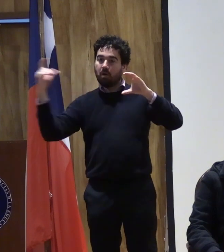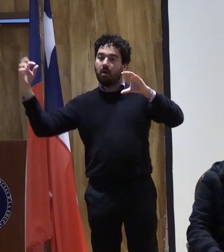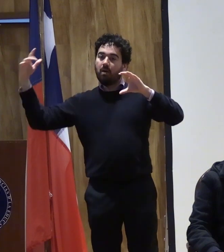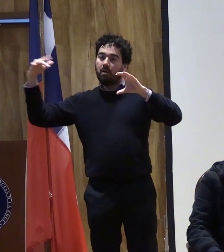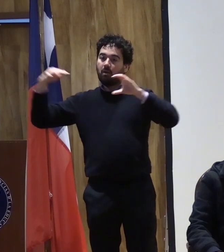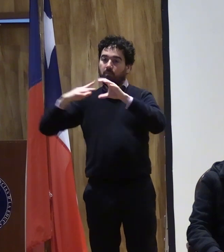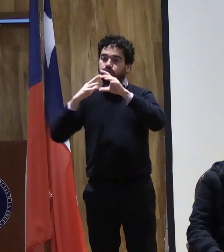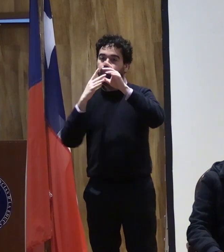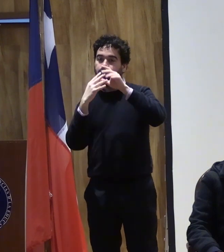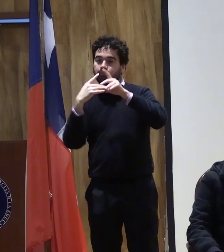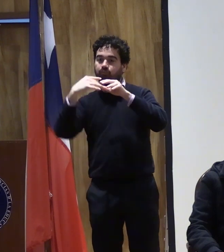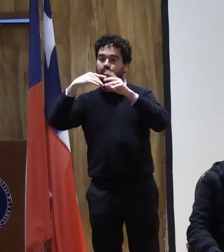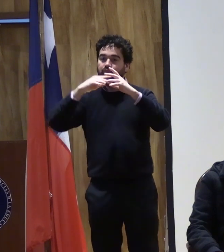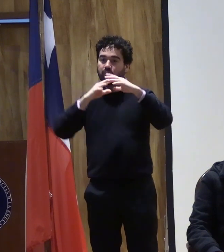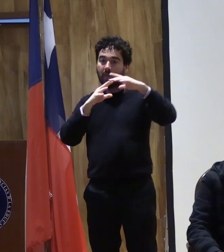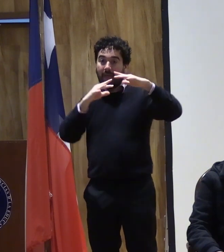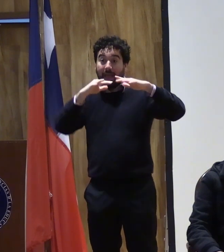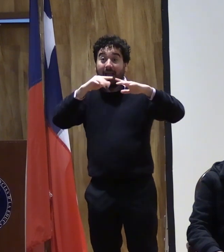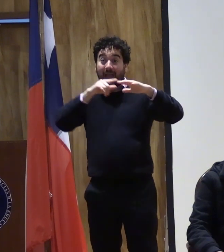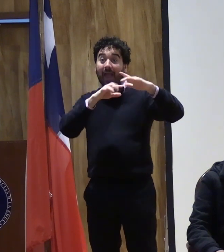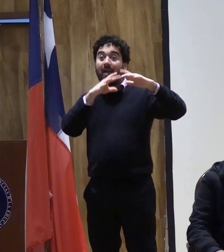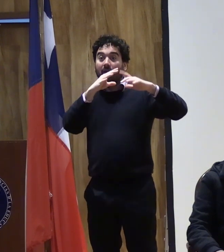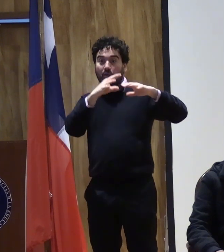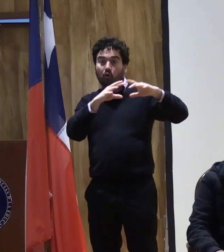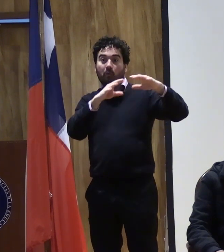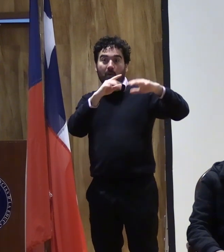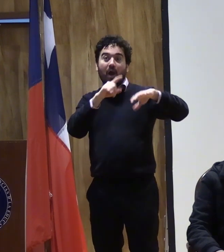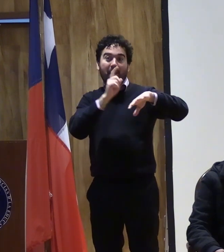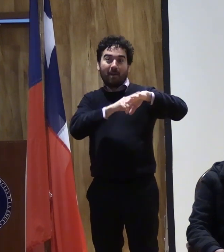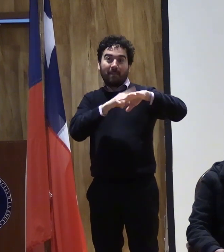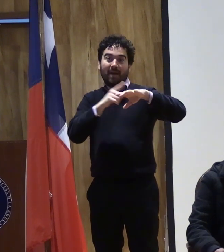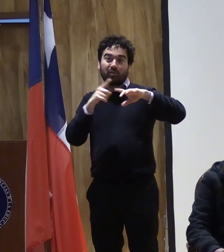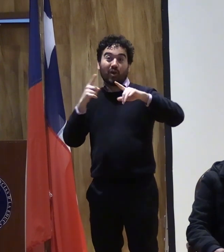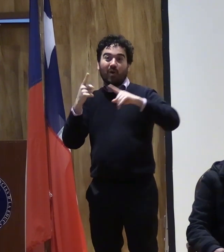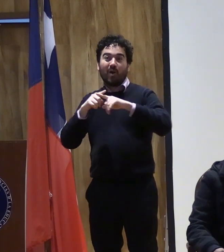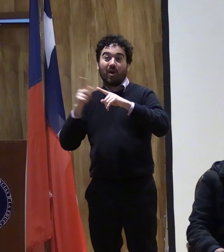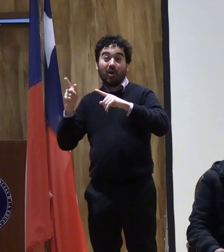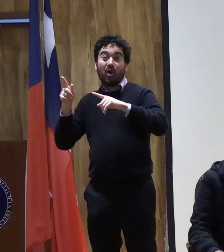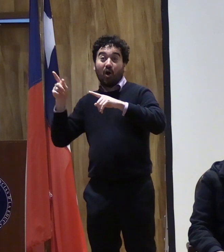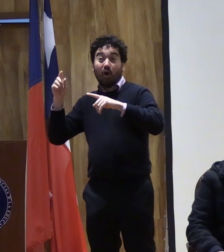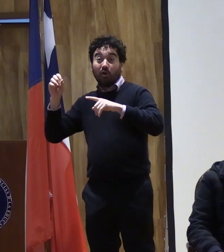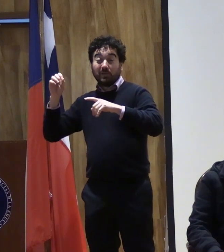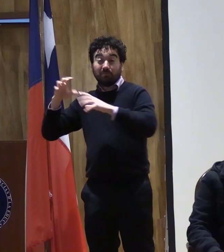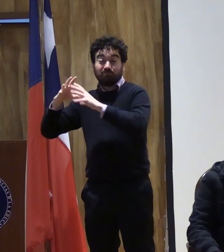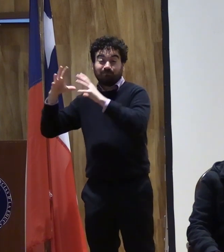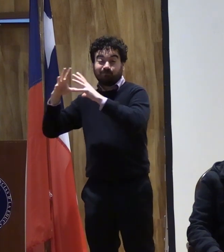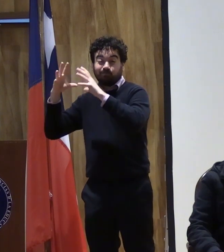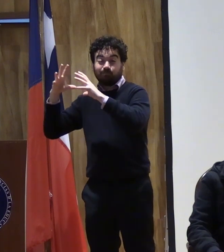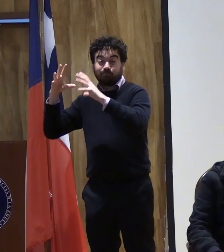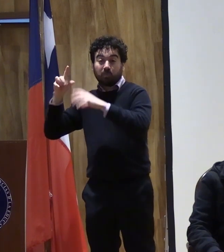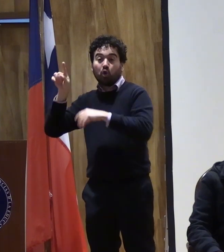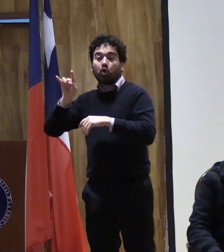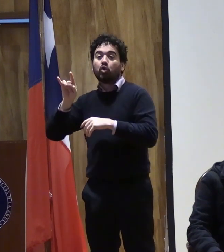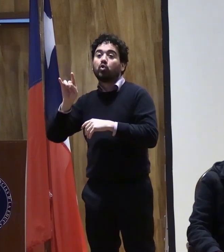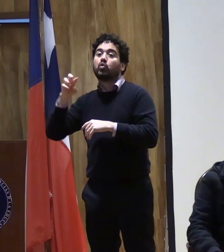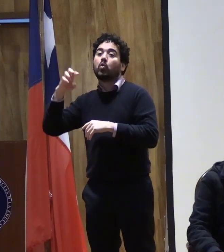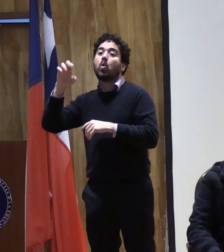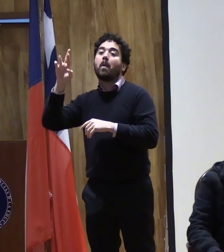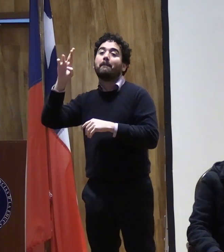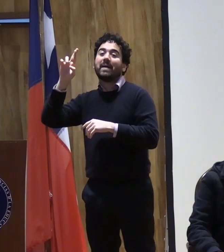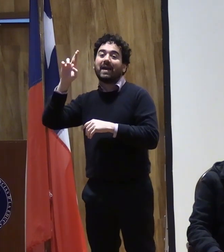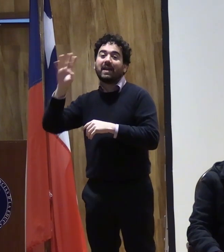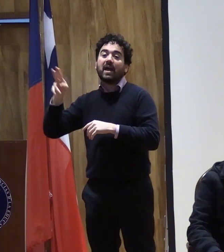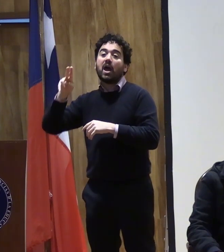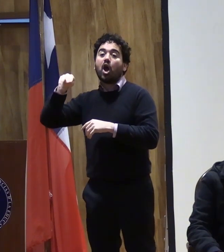en un momento dado, porque explotó la explosión de una supernova, eso también es bonito, en